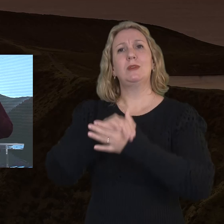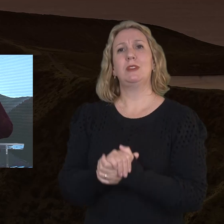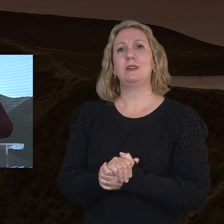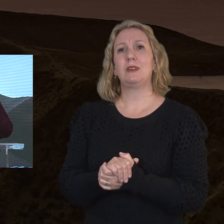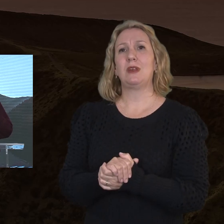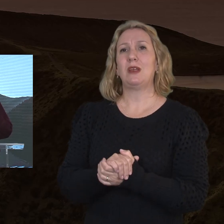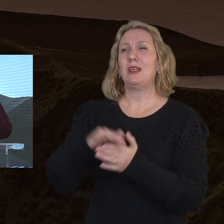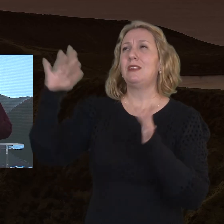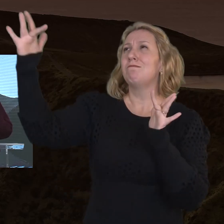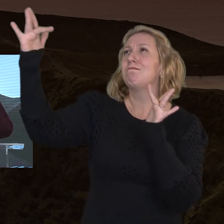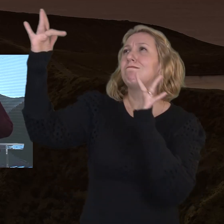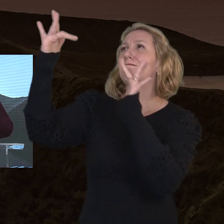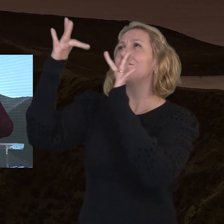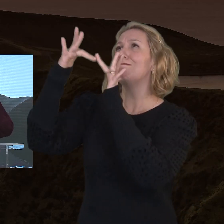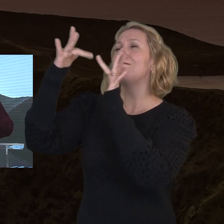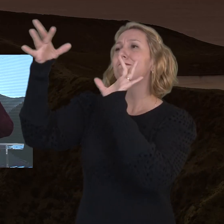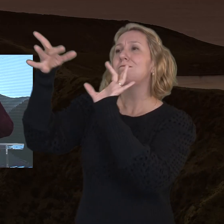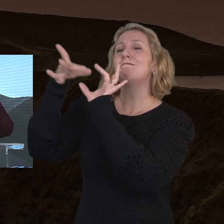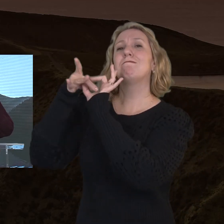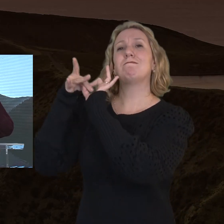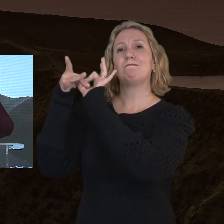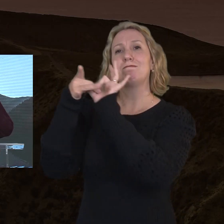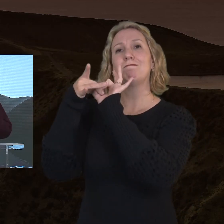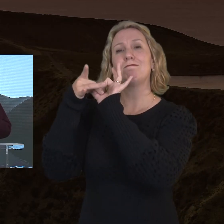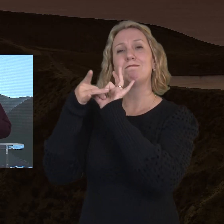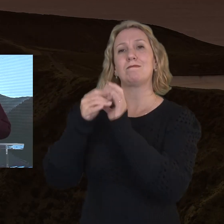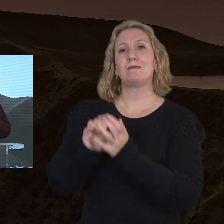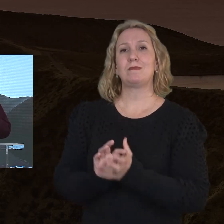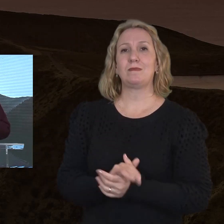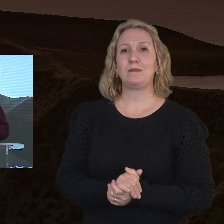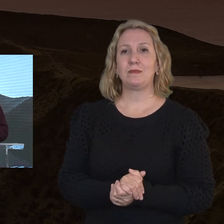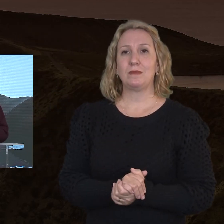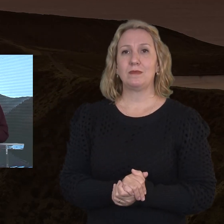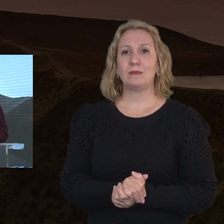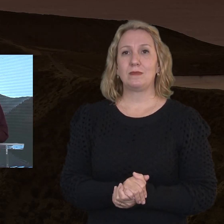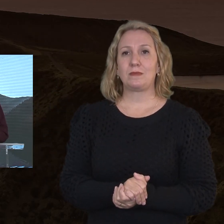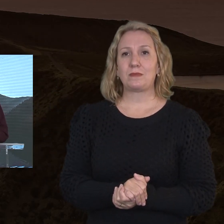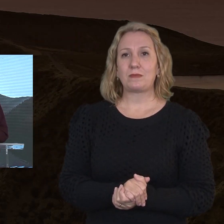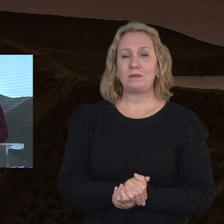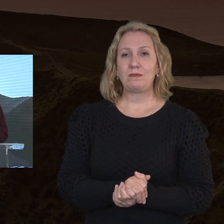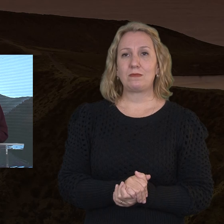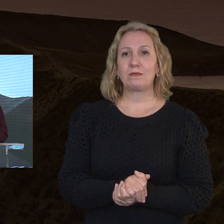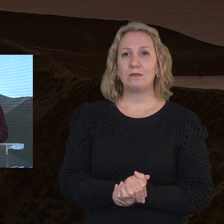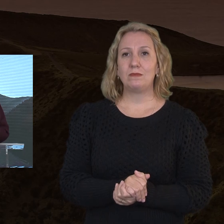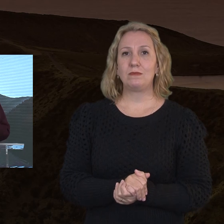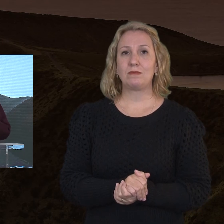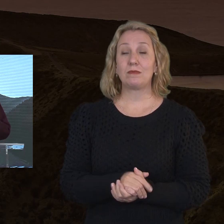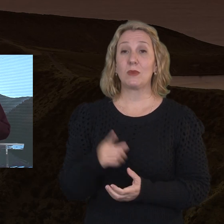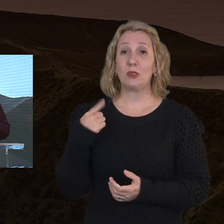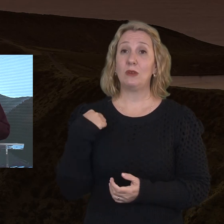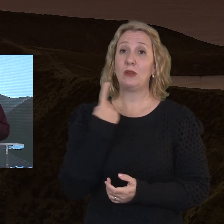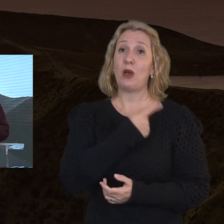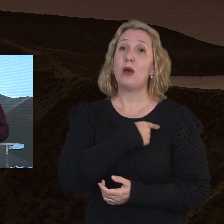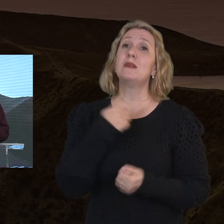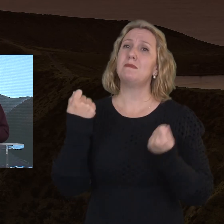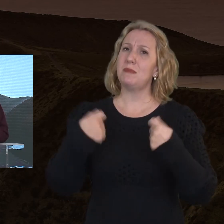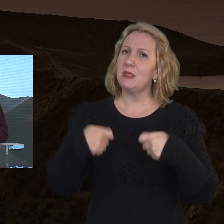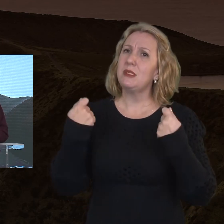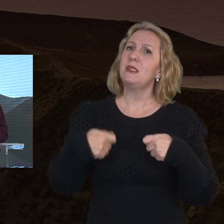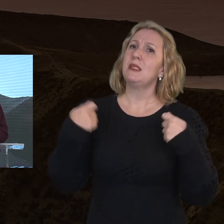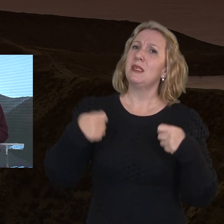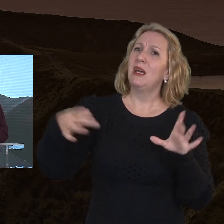conector universal ele é o conector central deste universo nós precisamos estar conectados